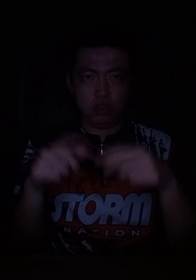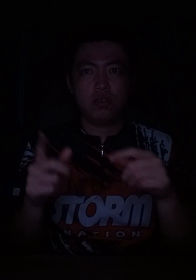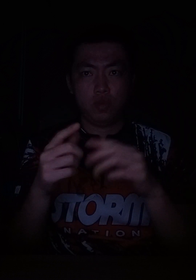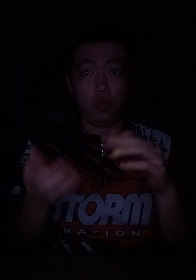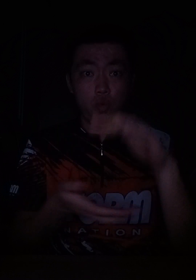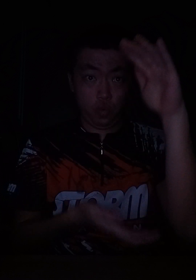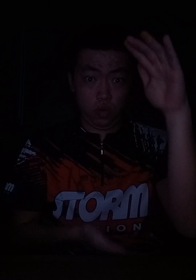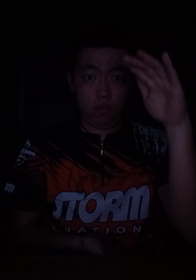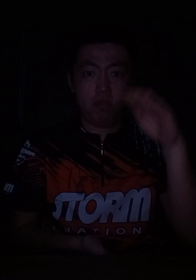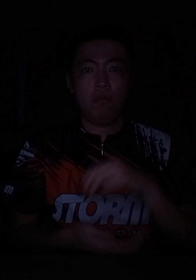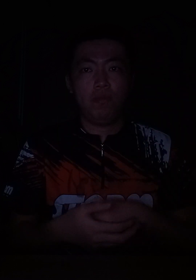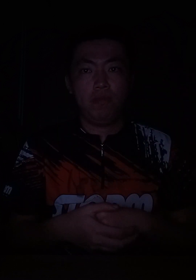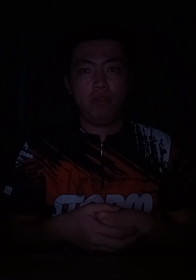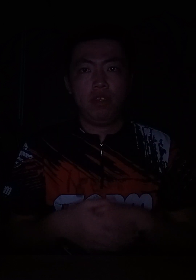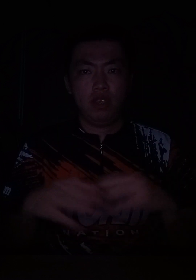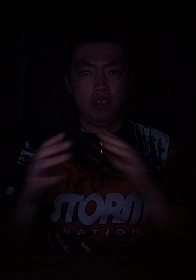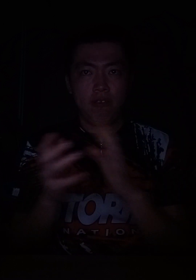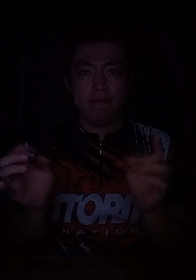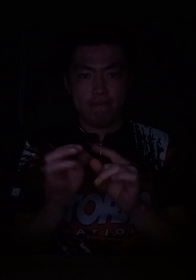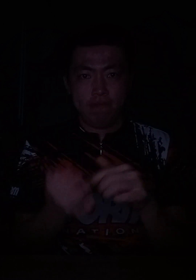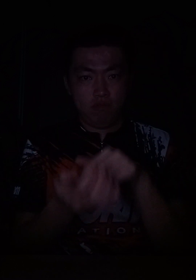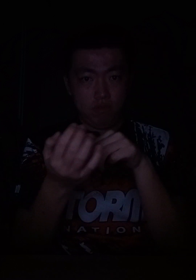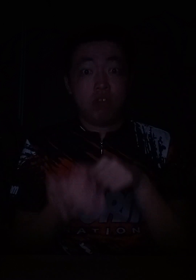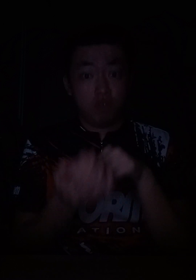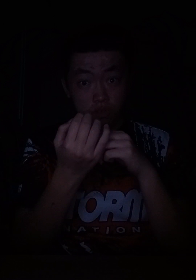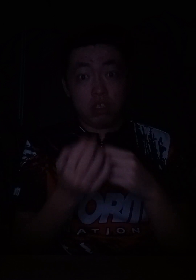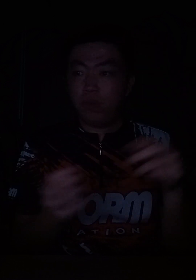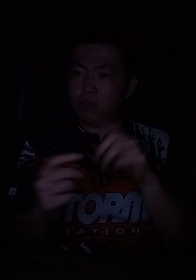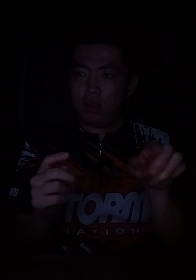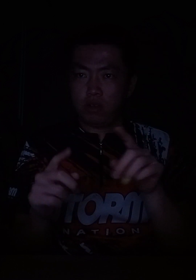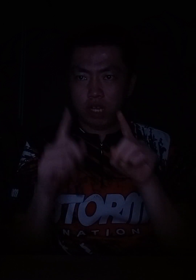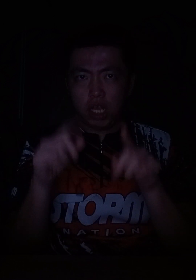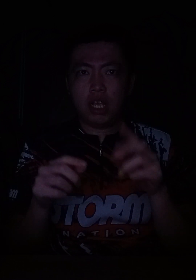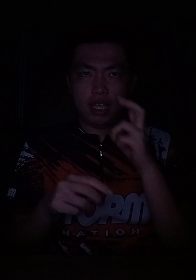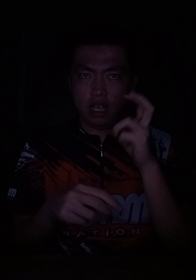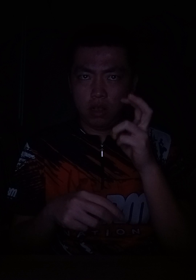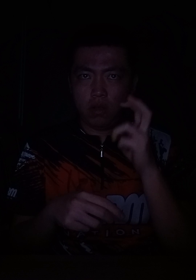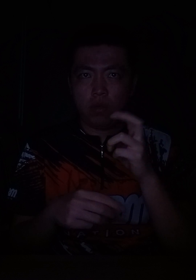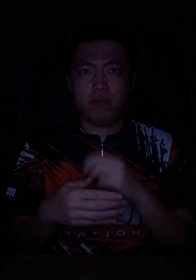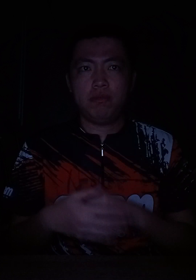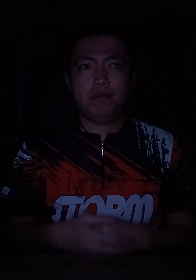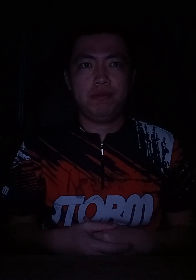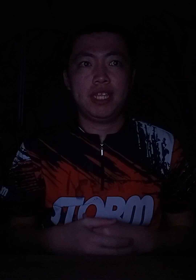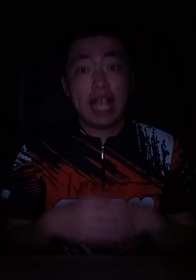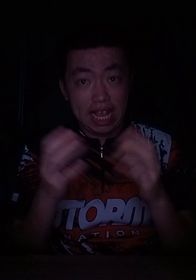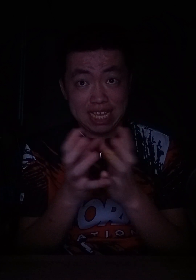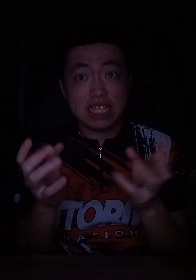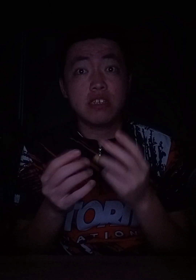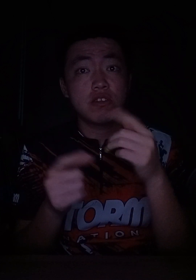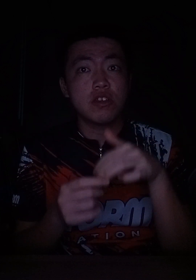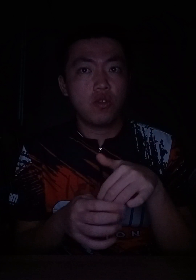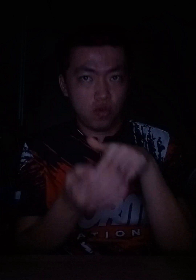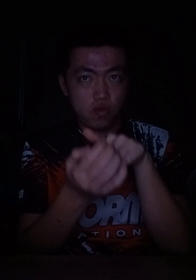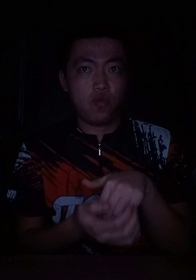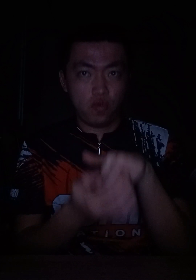높이입니다. 승강기 점검에서 관리 규정을 따르지 않았다는 지적도 나옵니다. 행정안전부의 승강기 관리 운영 규정에